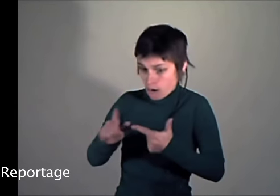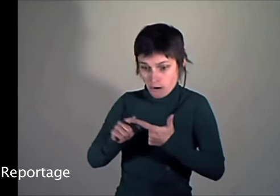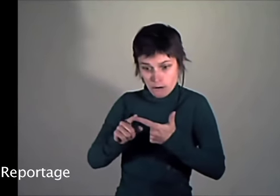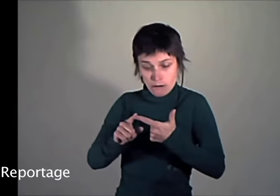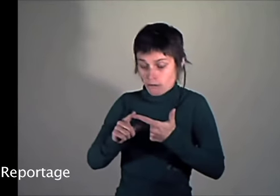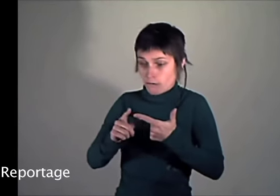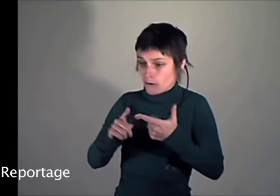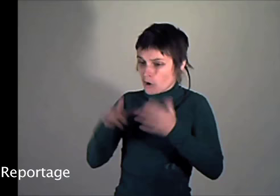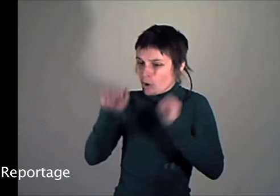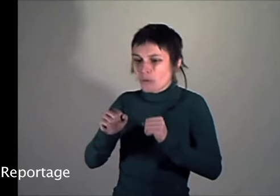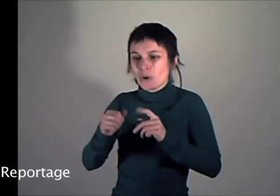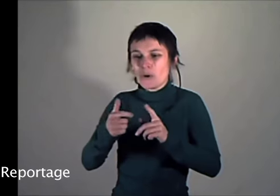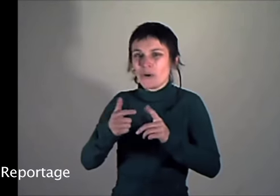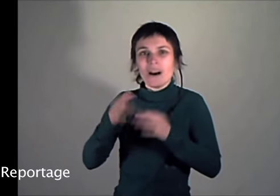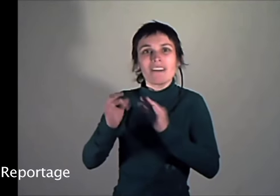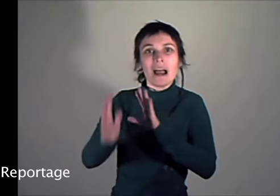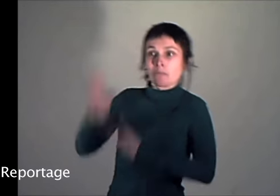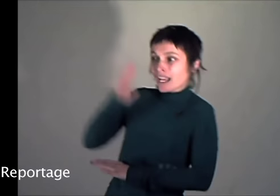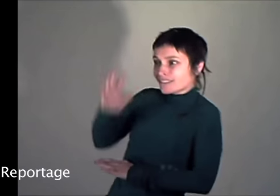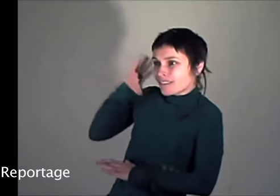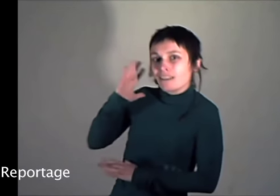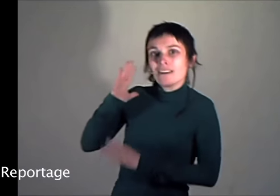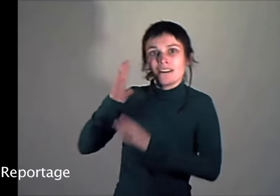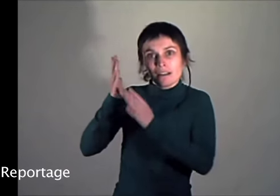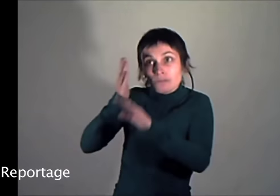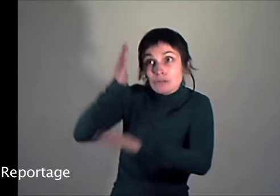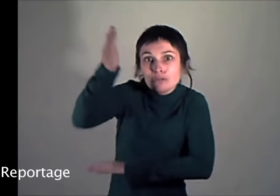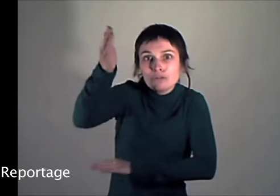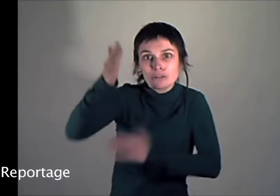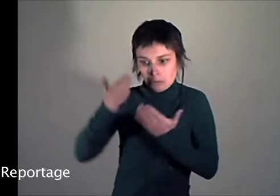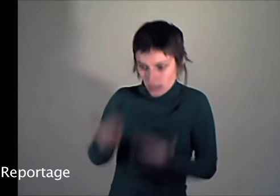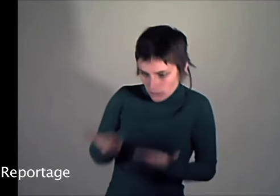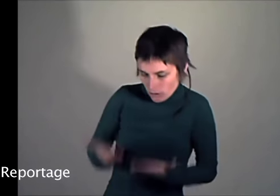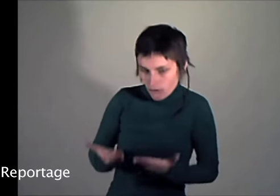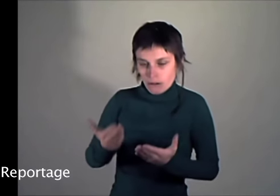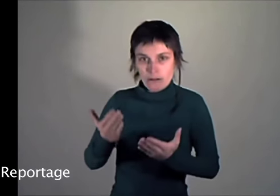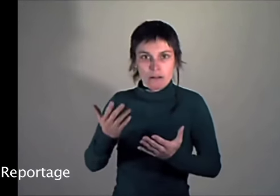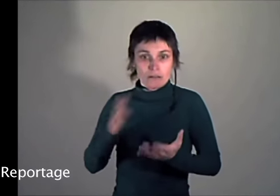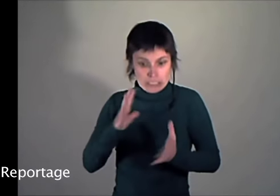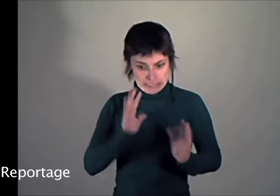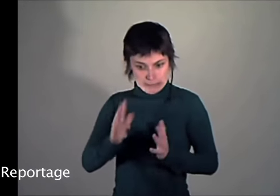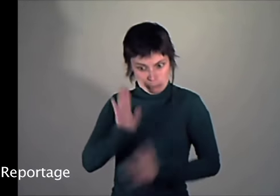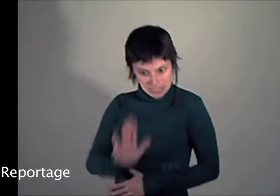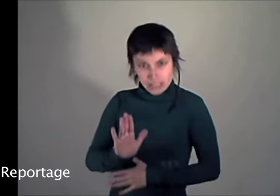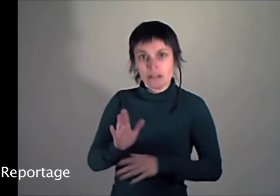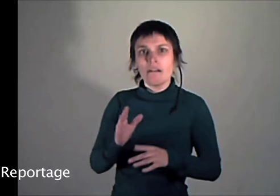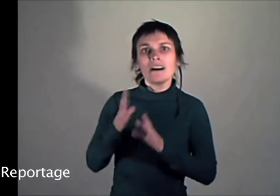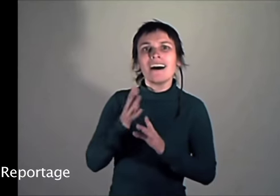qui adorait la langue des signes, qui m'a expliqué, lui, que la langue des signes avait une structure,